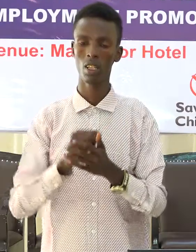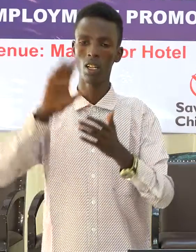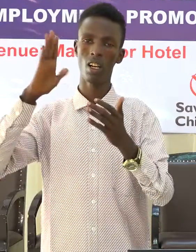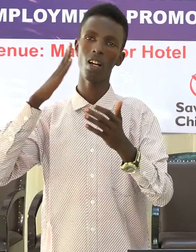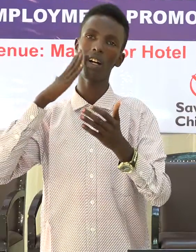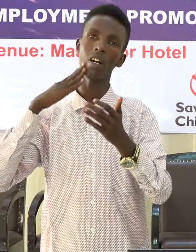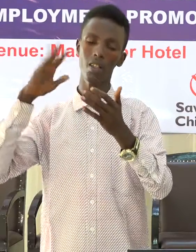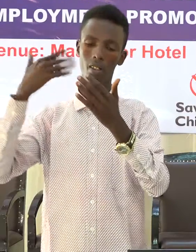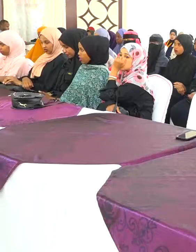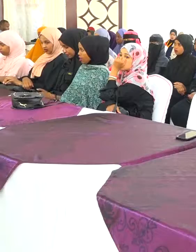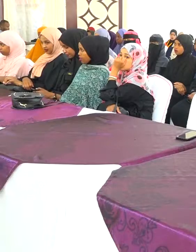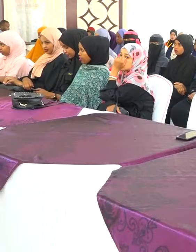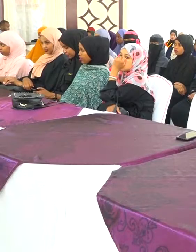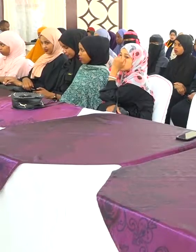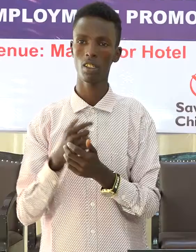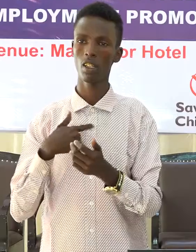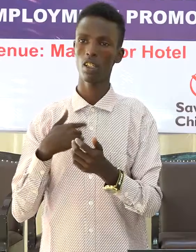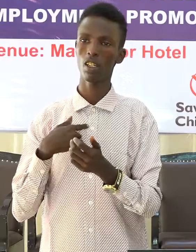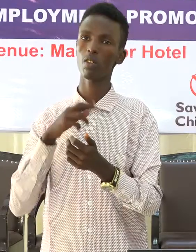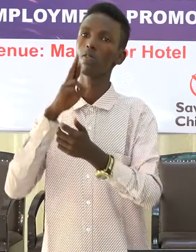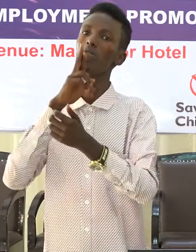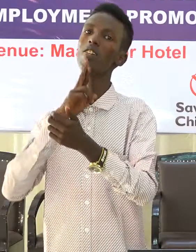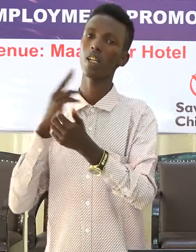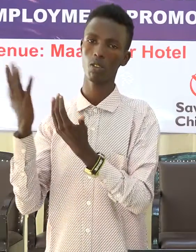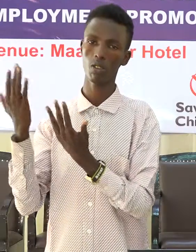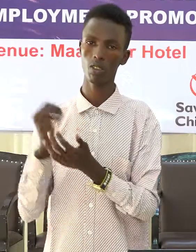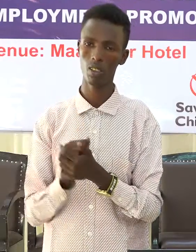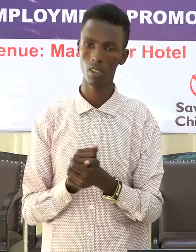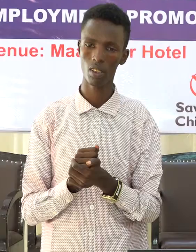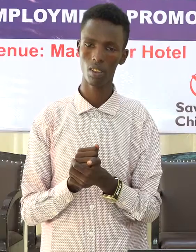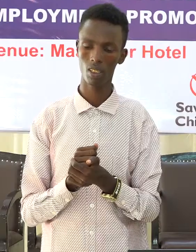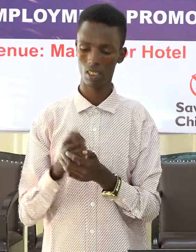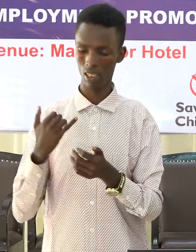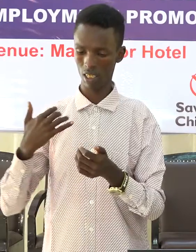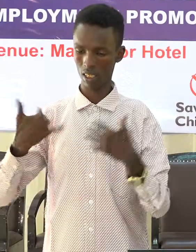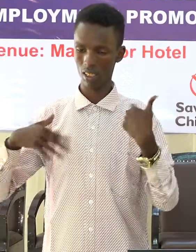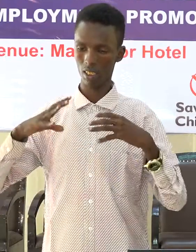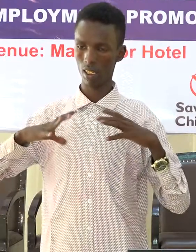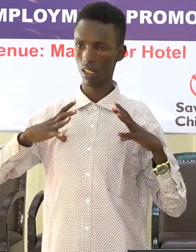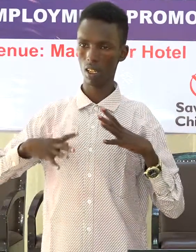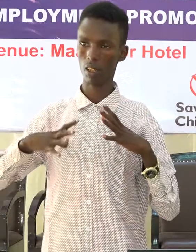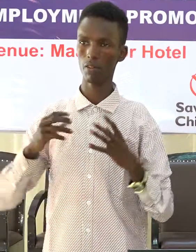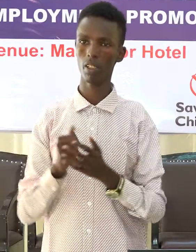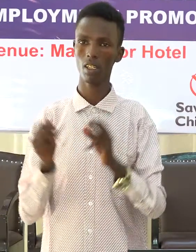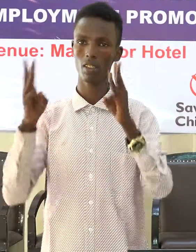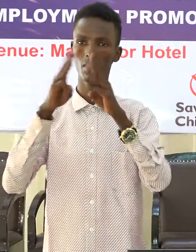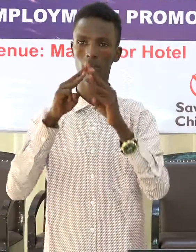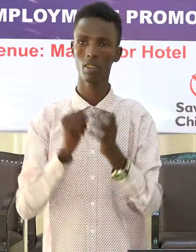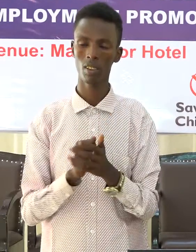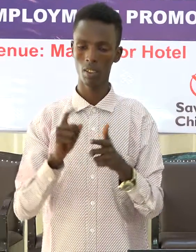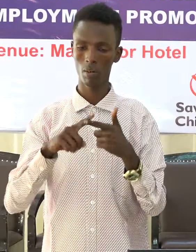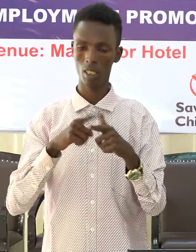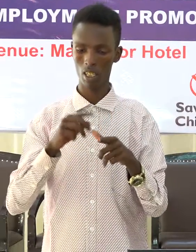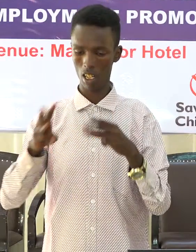ah oo aan ka codsanayo inayna barbar istaagaan waayo ifka lagu yahay walaalo ifka waxa la isugu